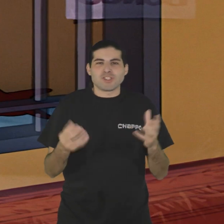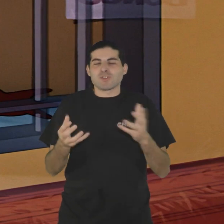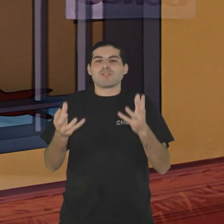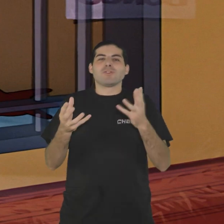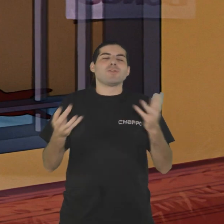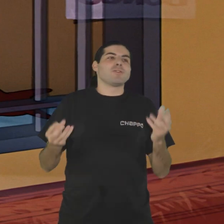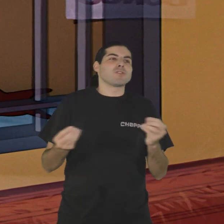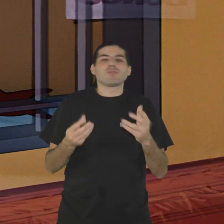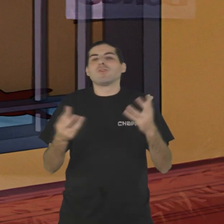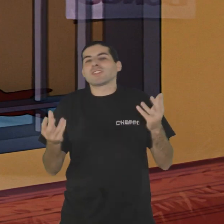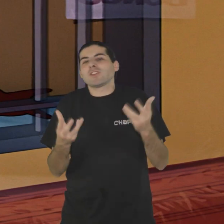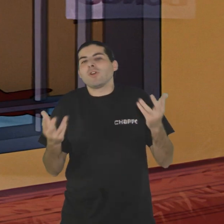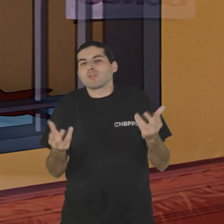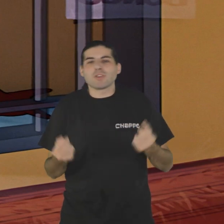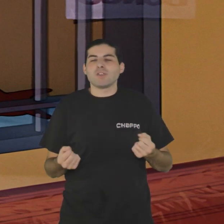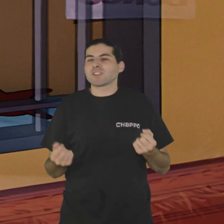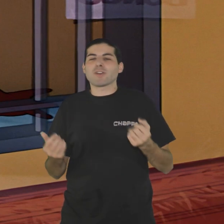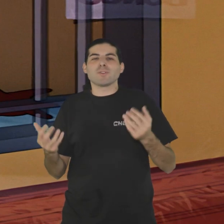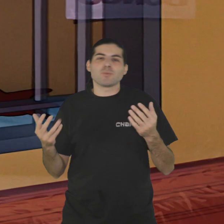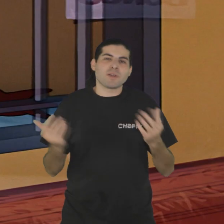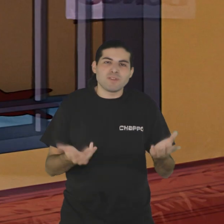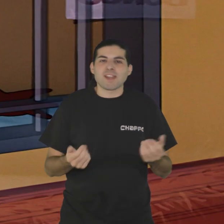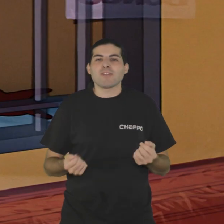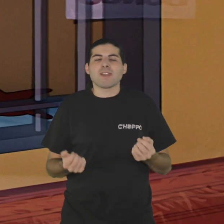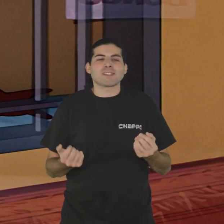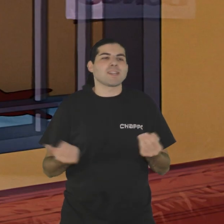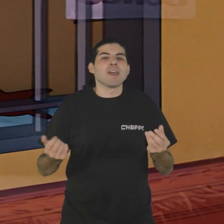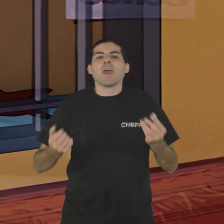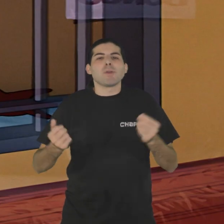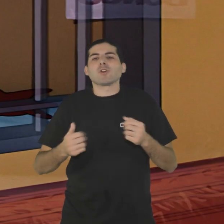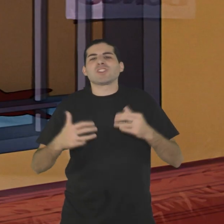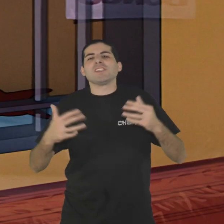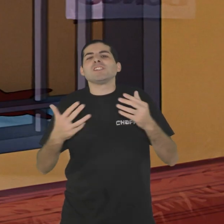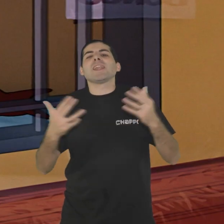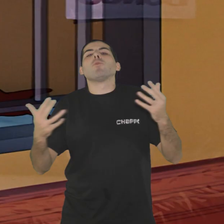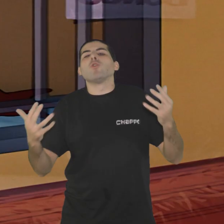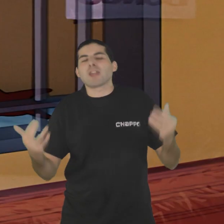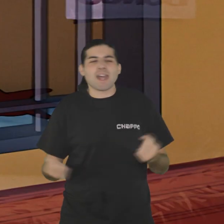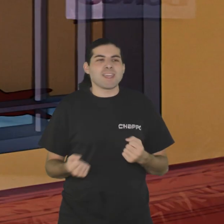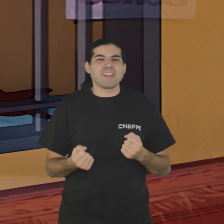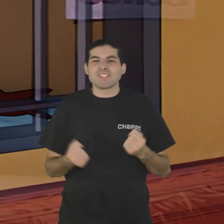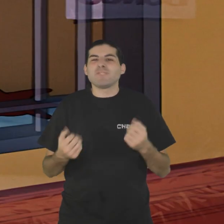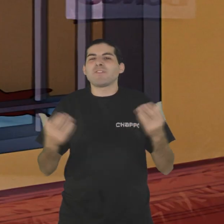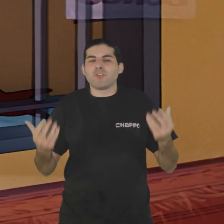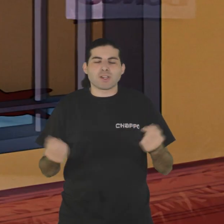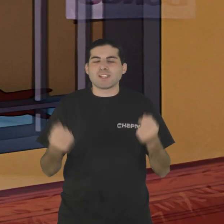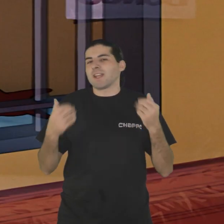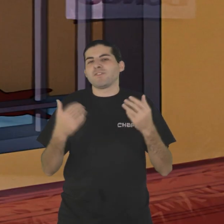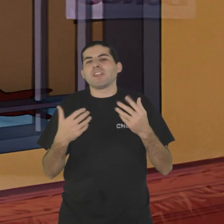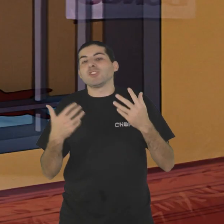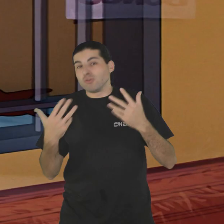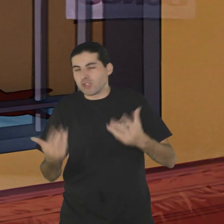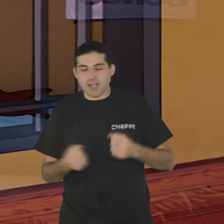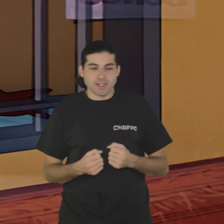Dolittle, cioè c'è questo orsacchiotto che non sa come sopravvivere nella foresta, però si innamora e si fa forza,